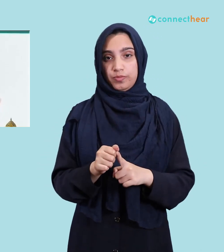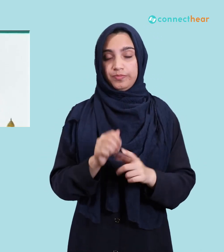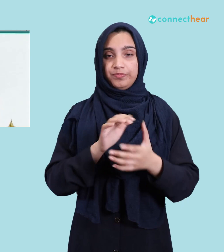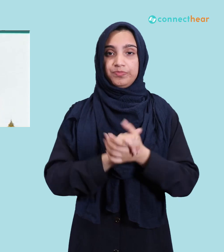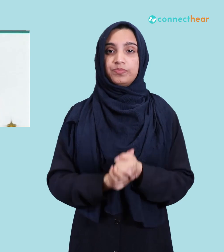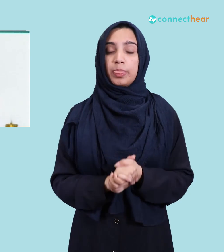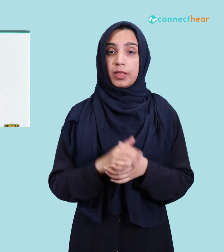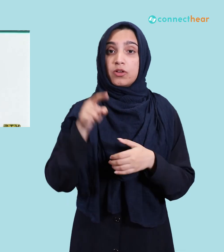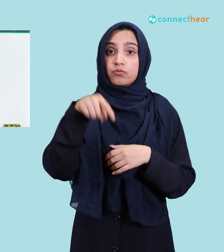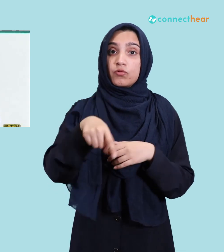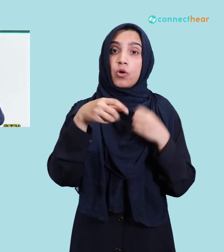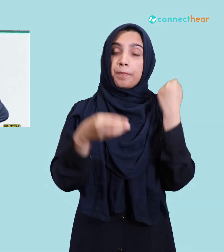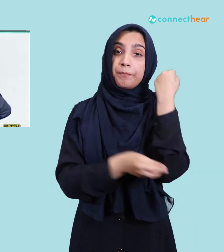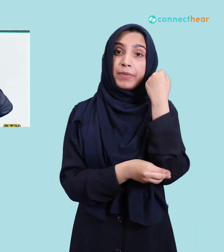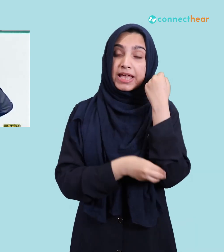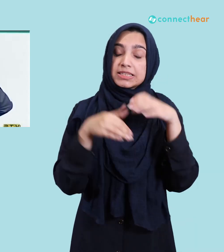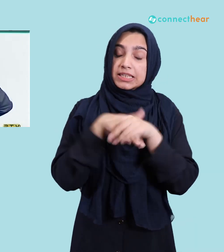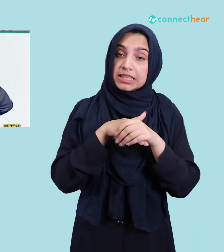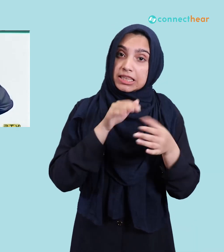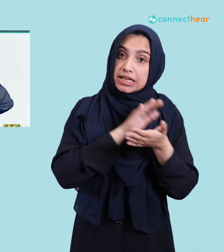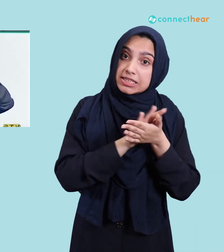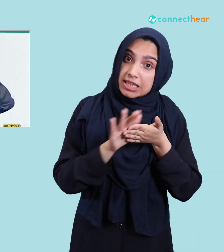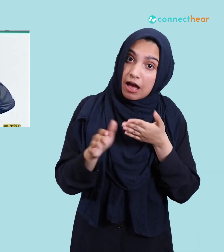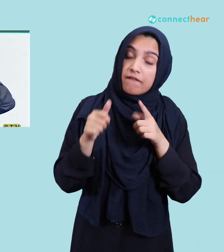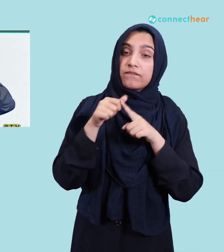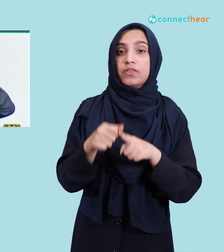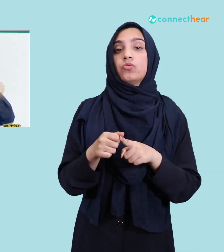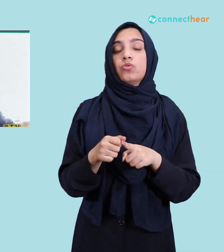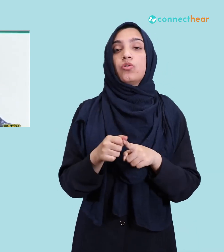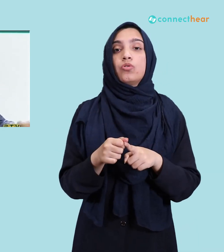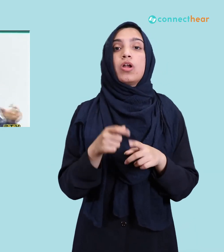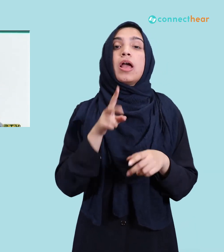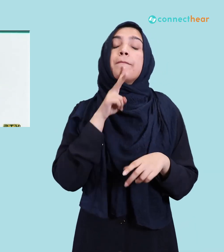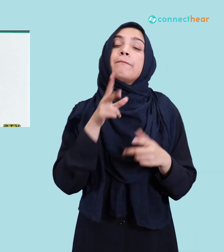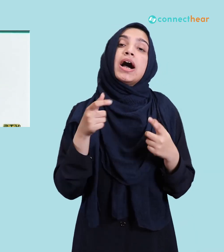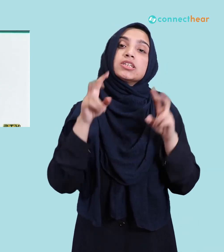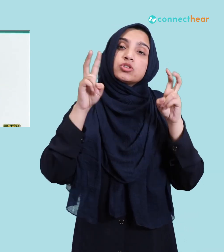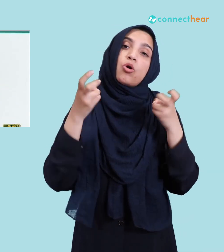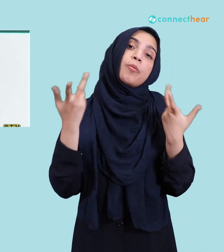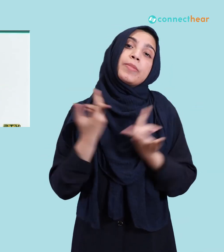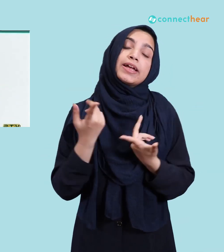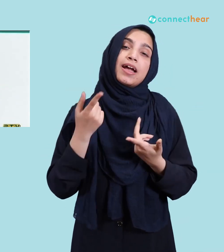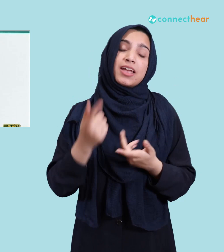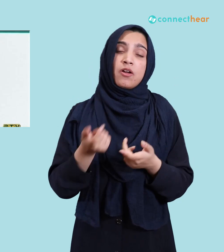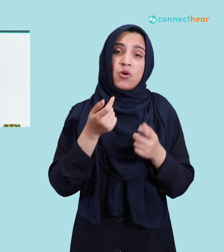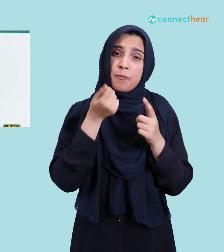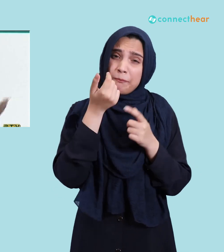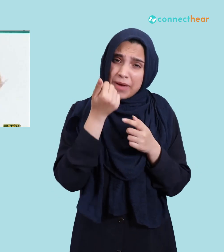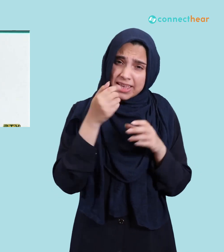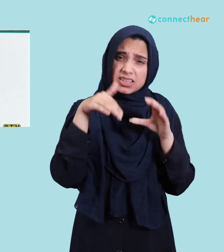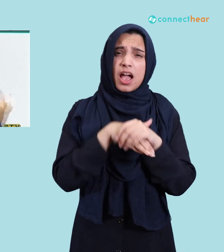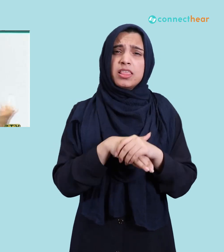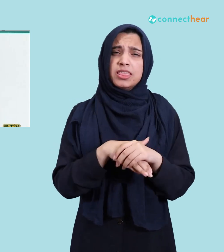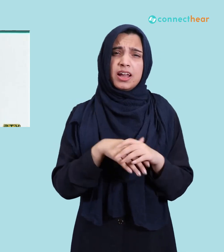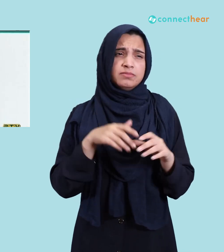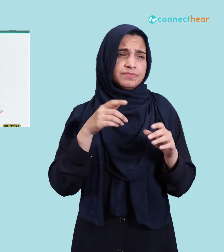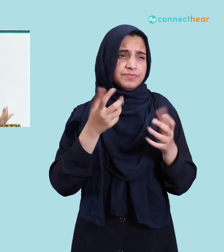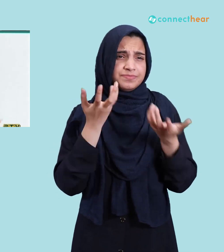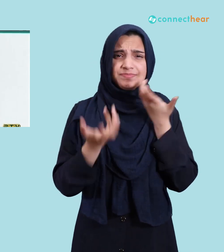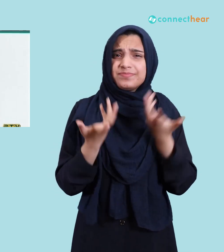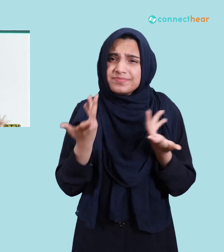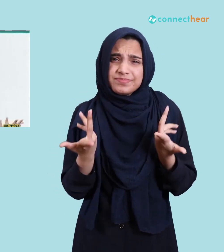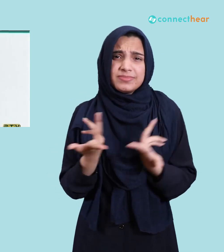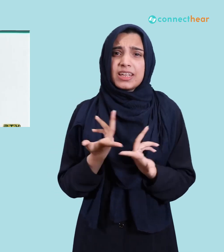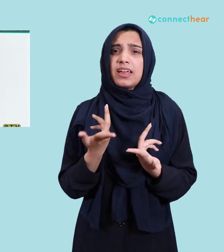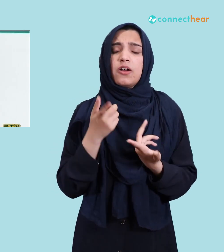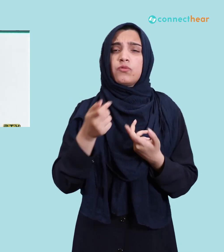جائے، ڈیفالٹ کا مطلب یہ ہوتا ہے کہ آپ کا جو کرنسی ہے وہ گر جاتی ہے، کیونکہ اب باہر سے انفلوز بند ہو جاتی ہیں،